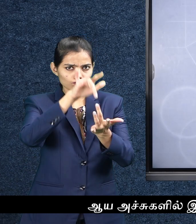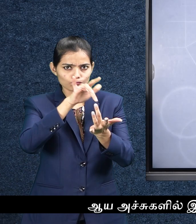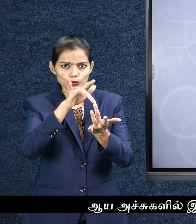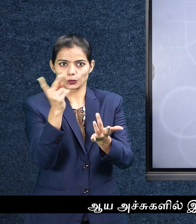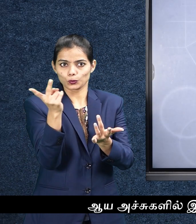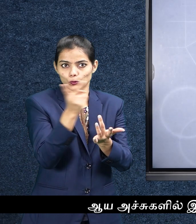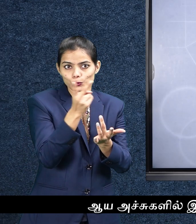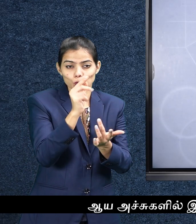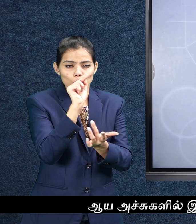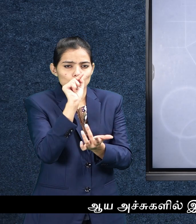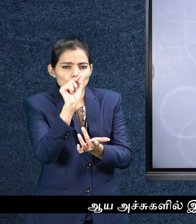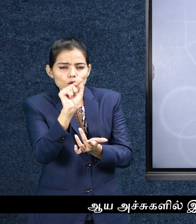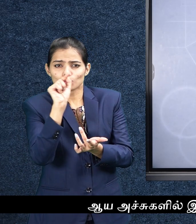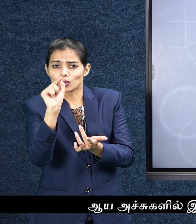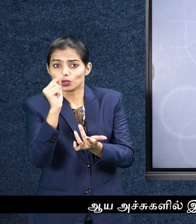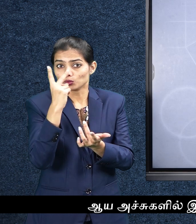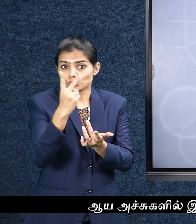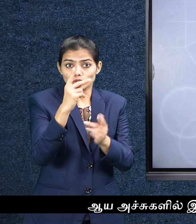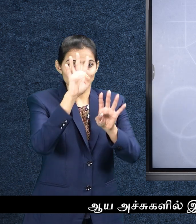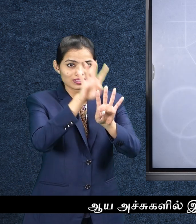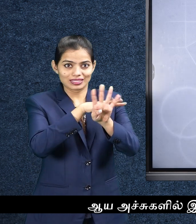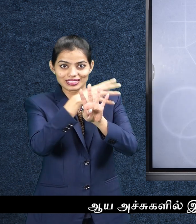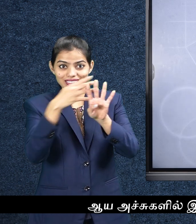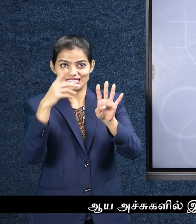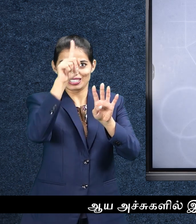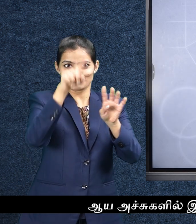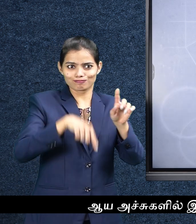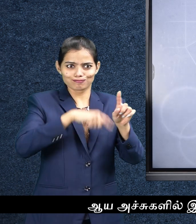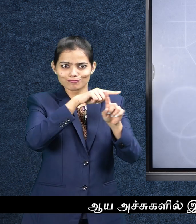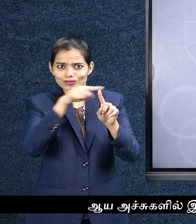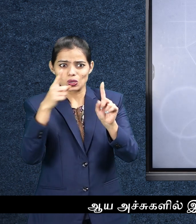அச்சுகளின் இரண்டு புள்ளிகளுக்கு இடையே உள்ள தூரம்.